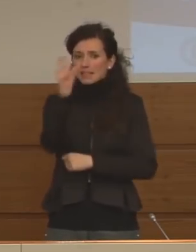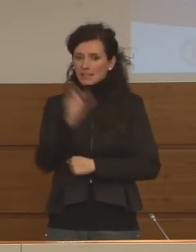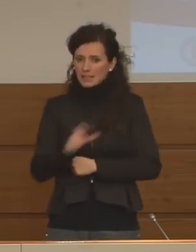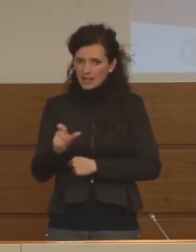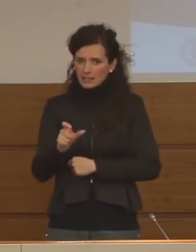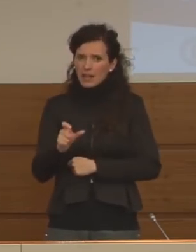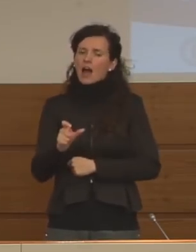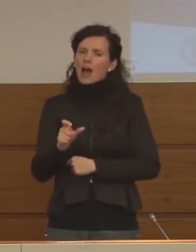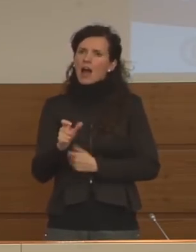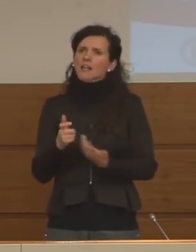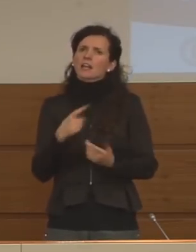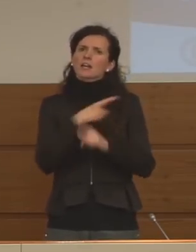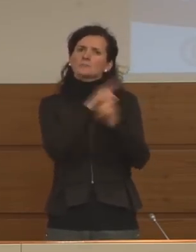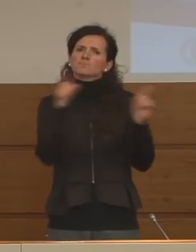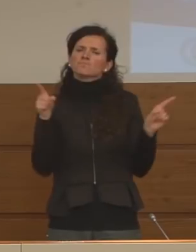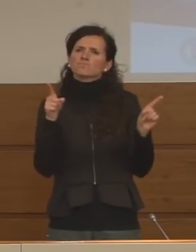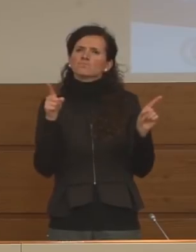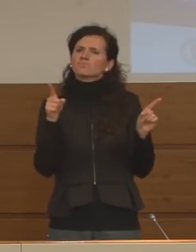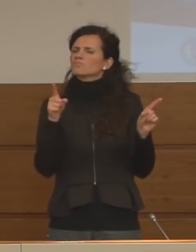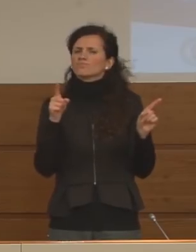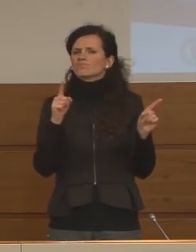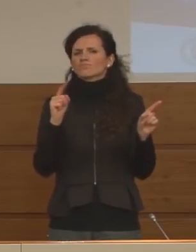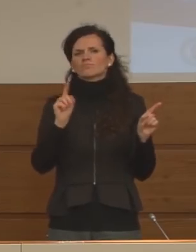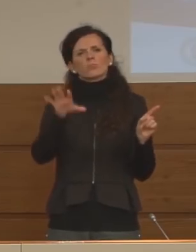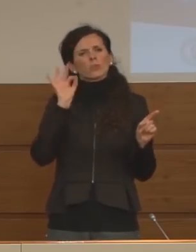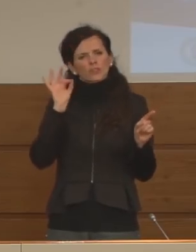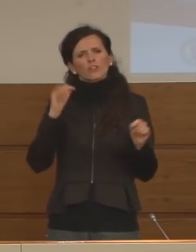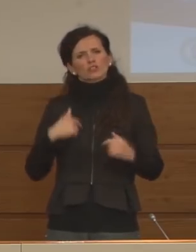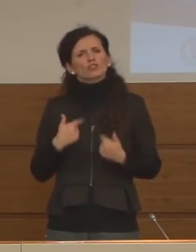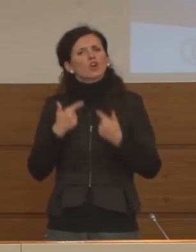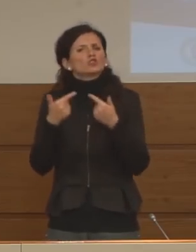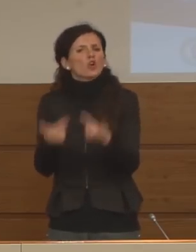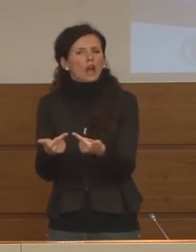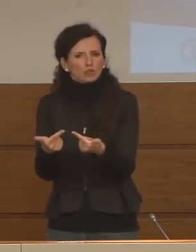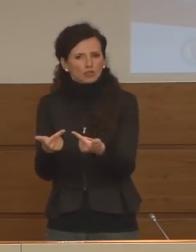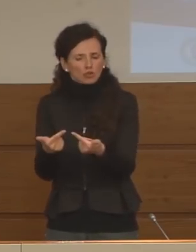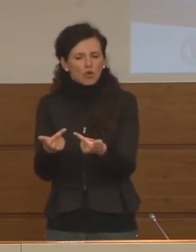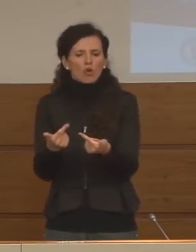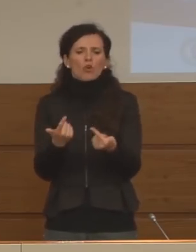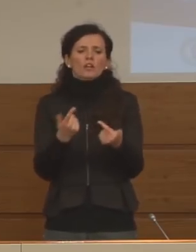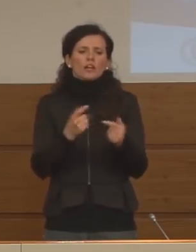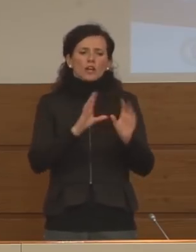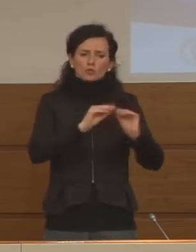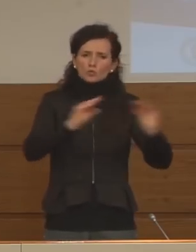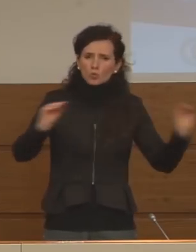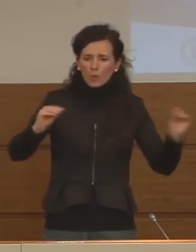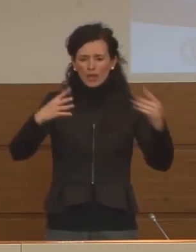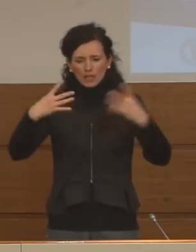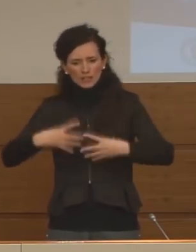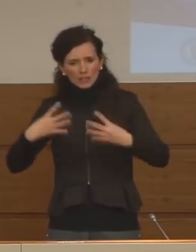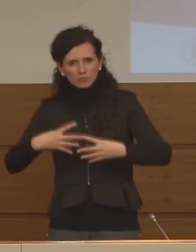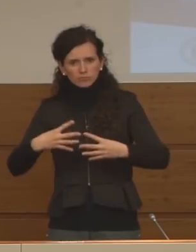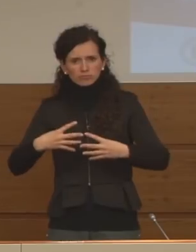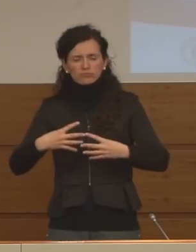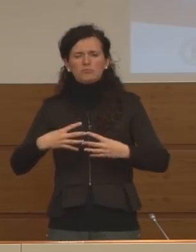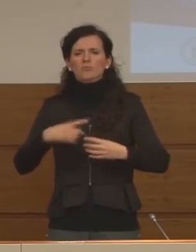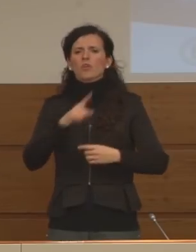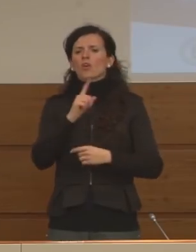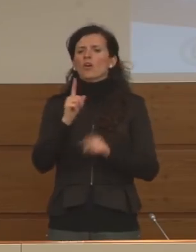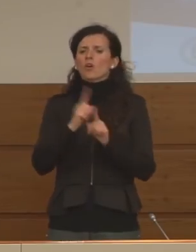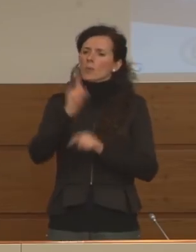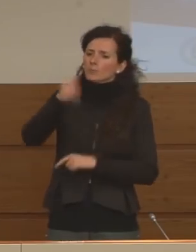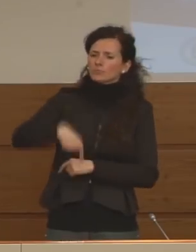preferito donare apparecchiature dispositivi e non danari io